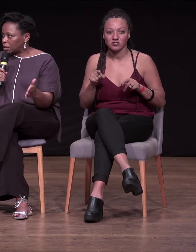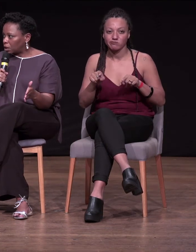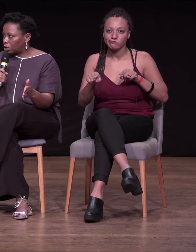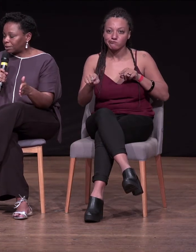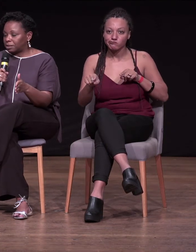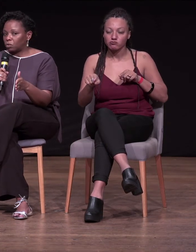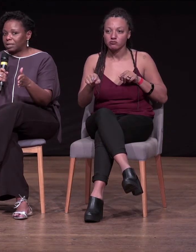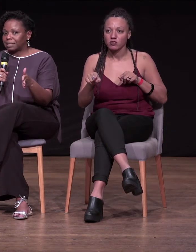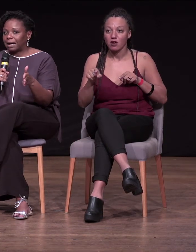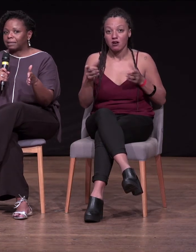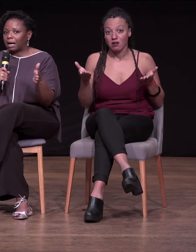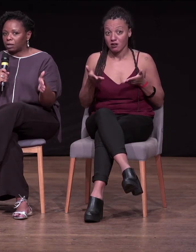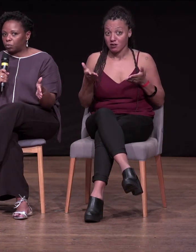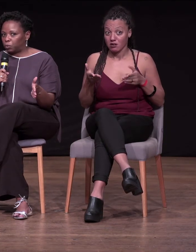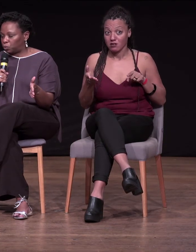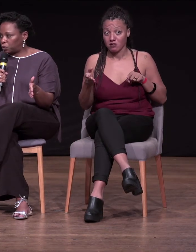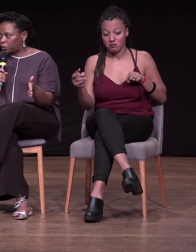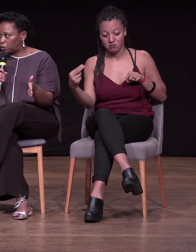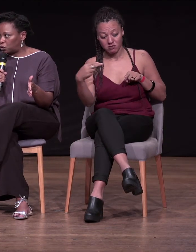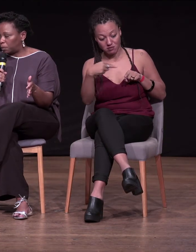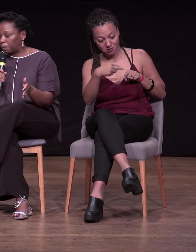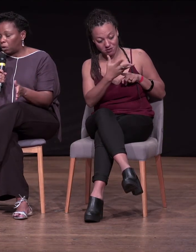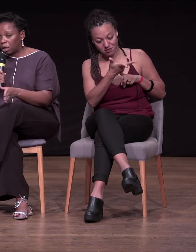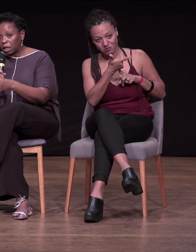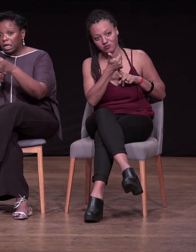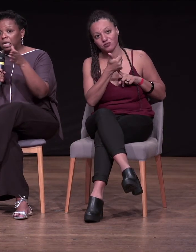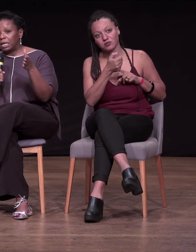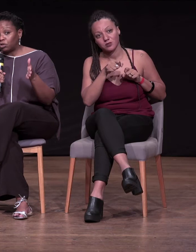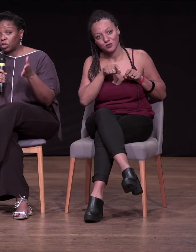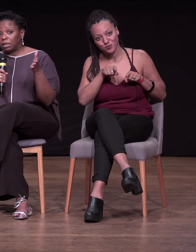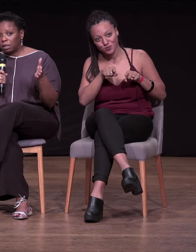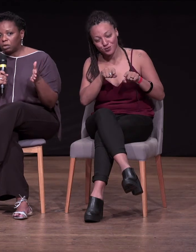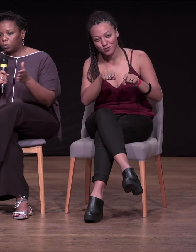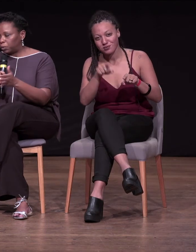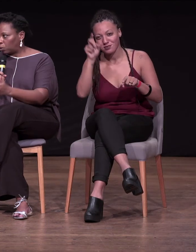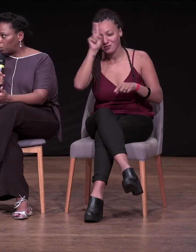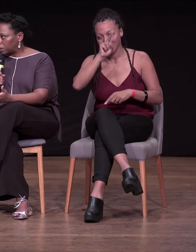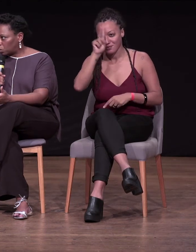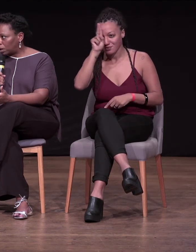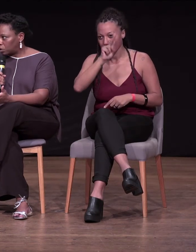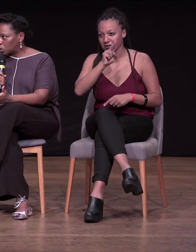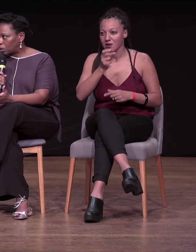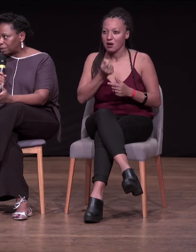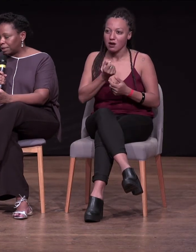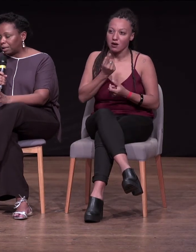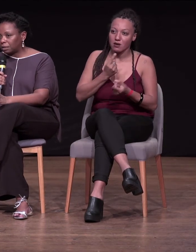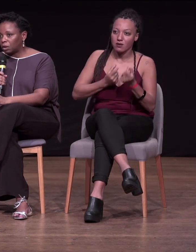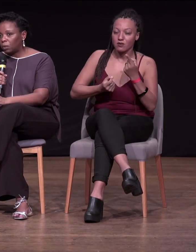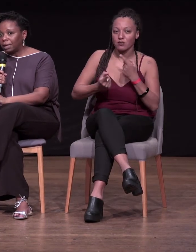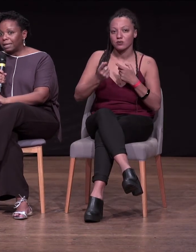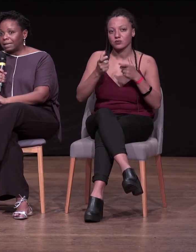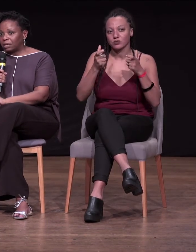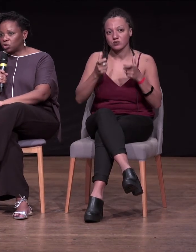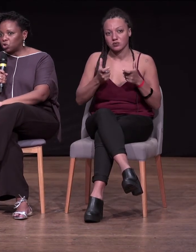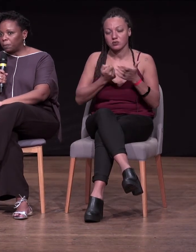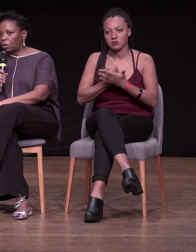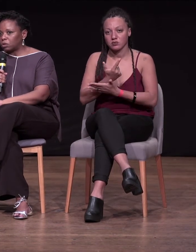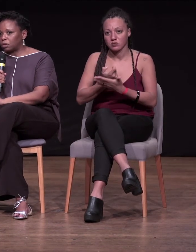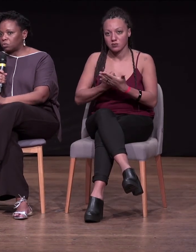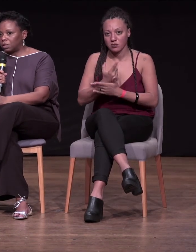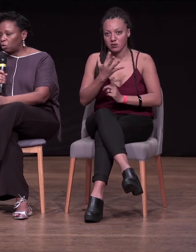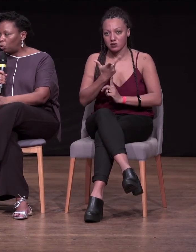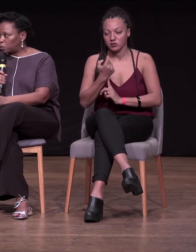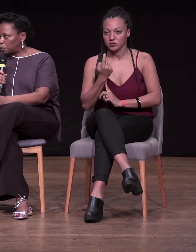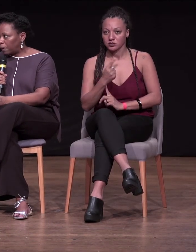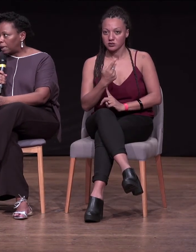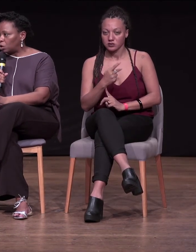um artista que agora está sendo resgatado por um esforço de memória e adquirido por algumas coleções, né? Então, que a gente